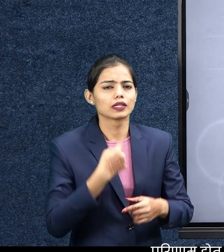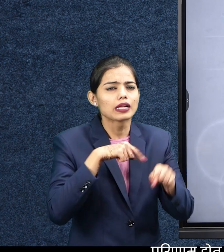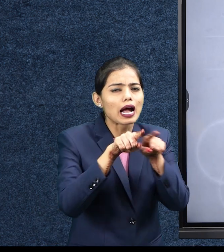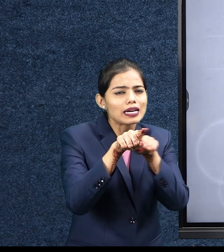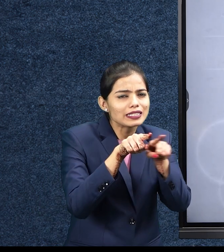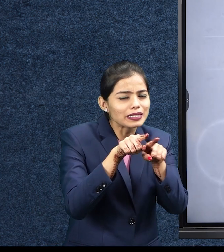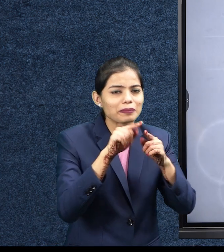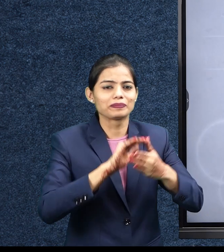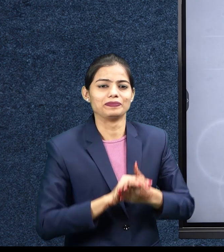उदाहरण,